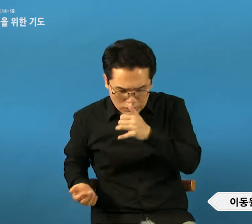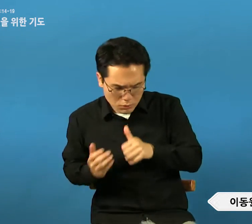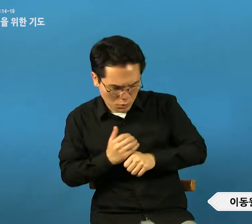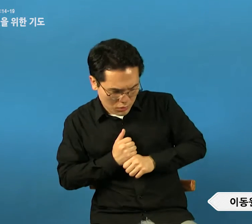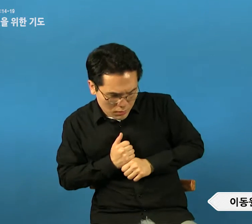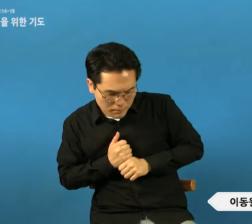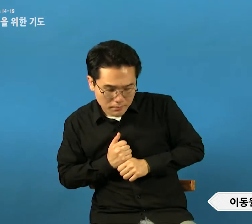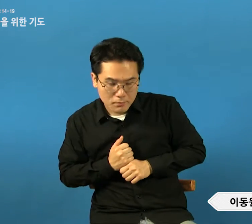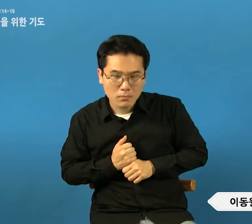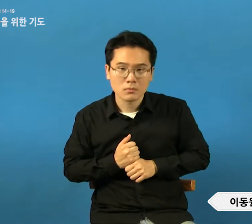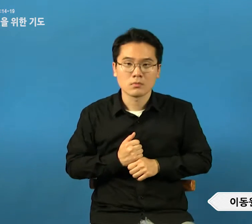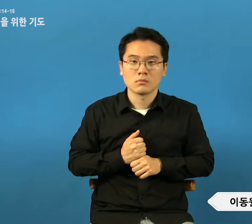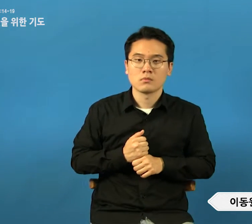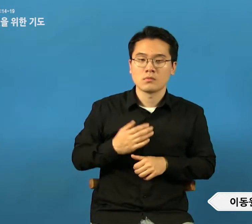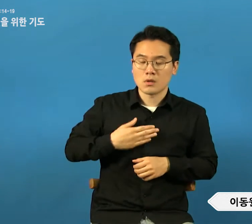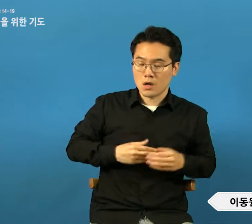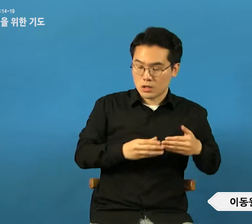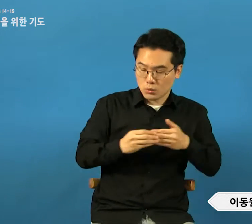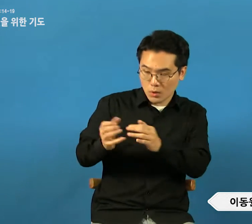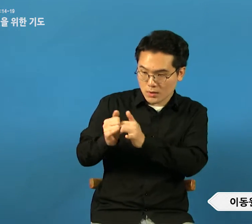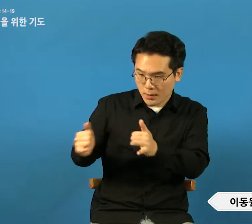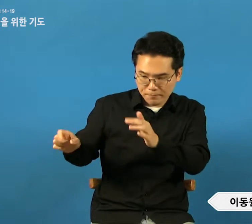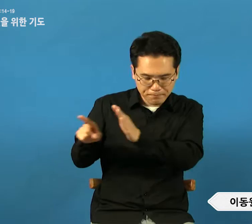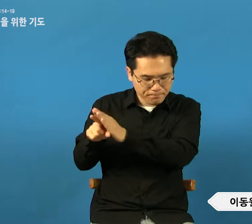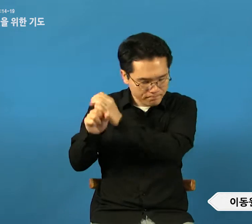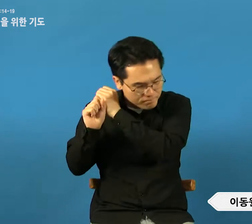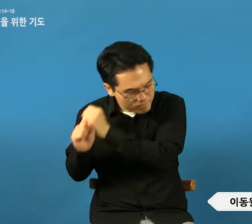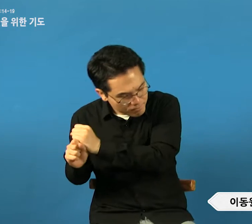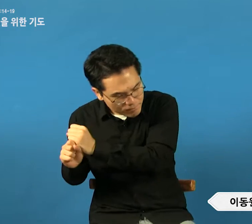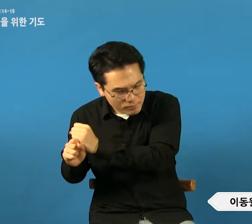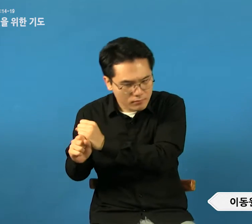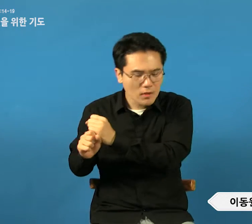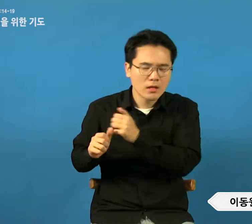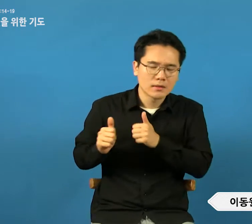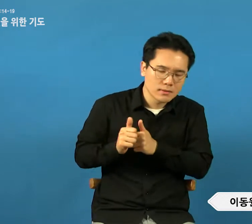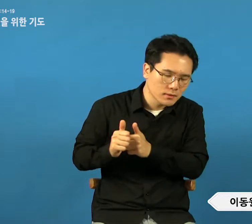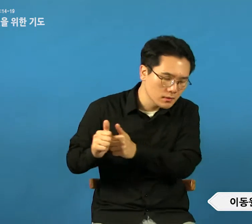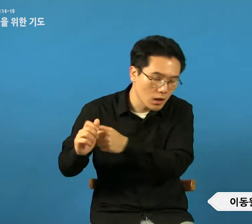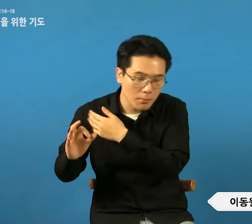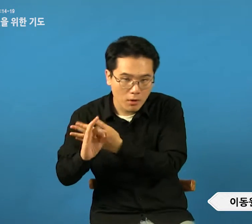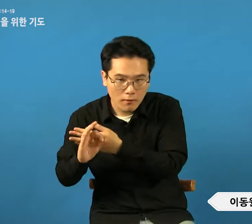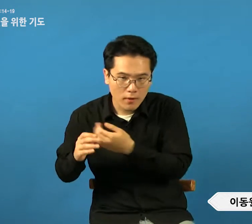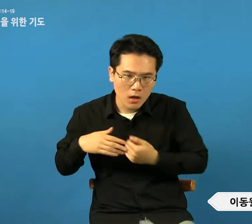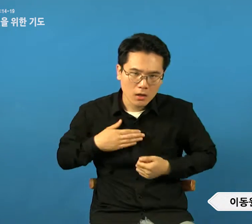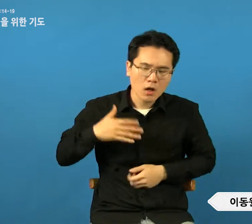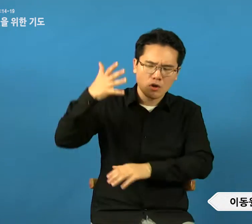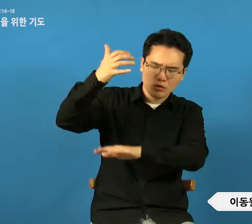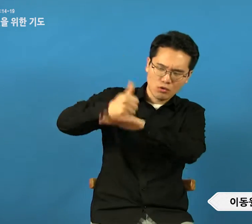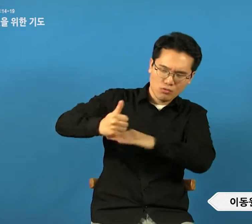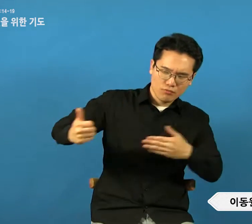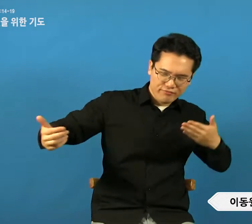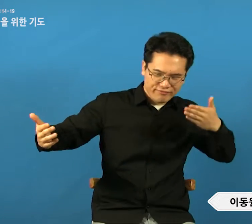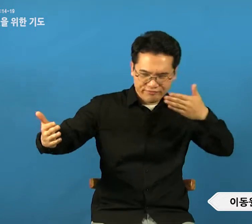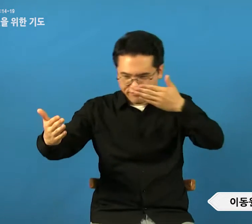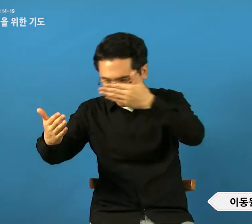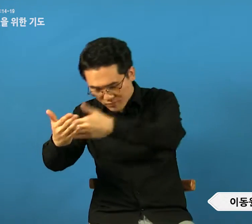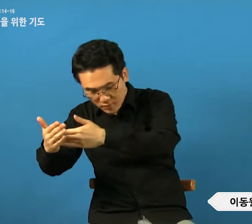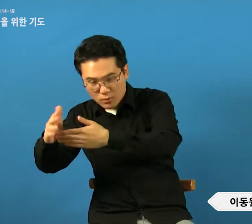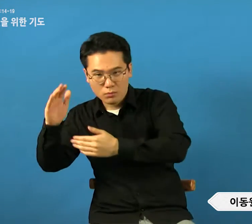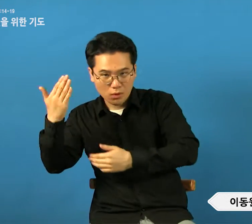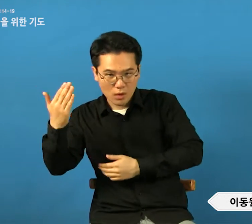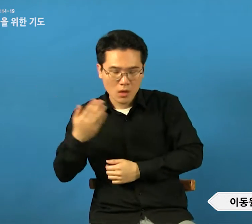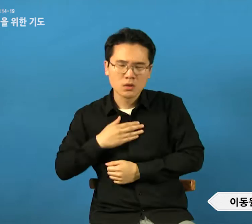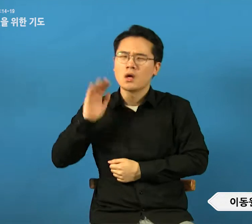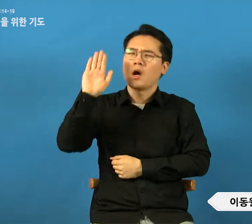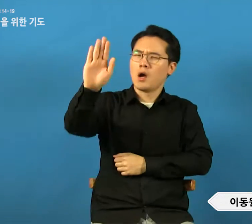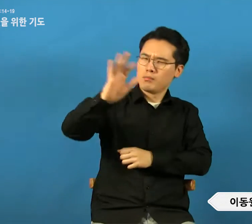인도하는 사람들을 믿고 그를 따르면 저는 언제나 목적지에 도달합니다. 나는 내 10년 후, 20년